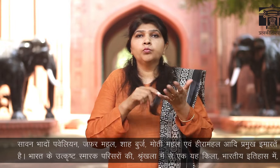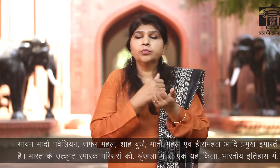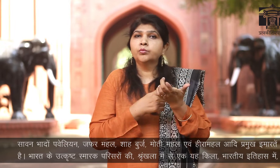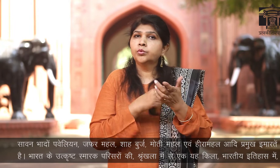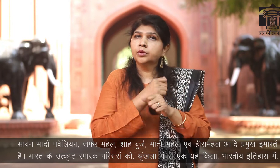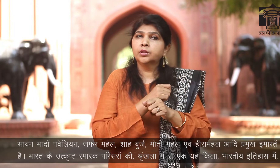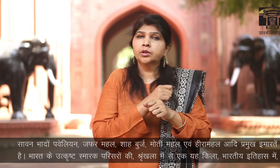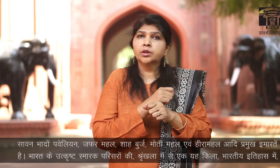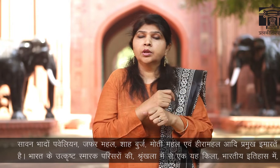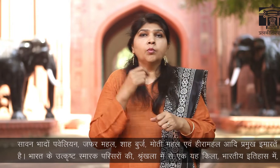मोती महल